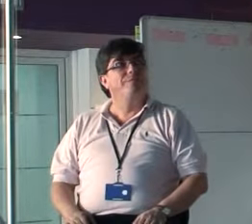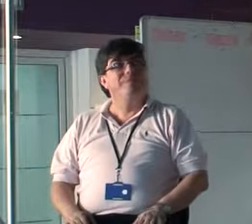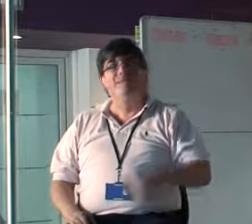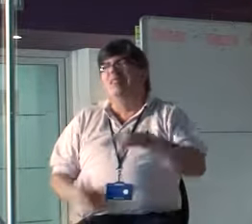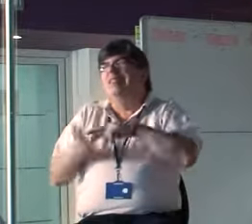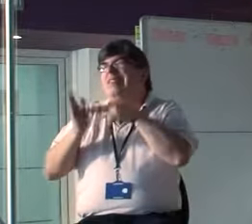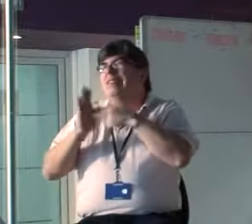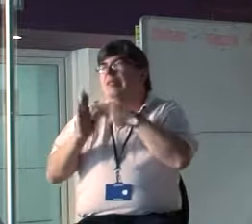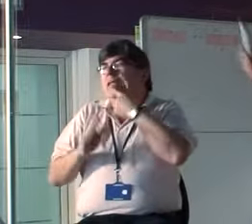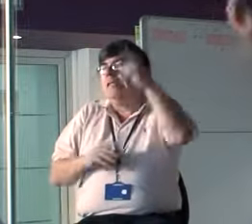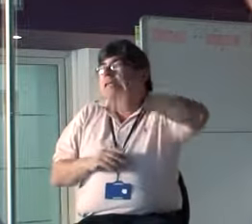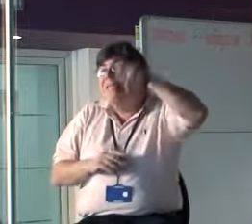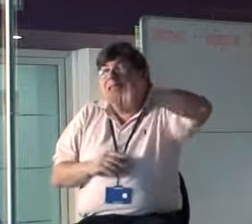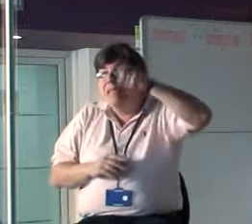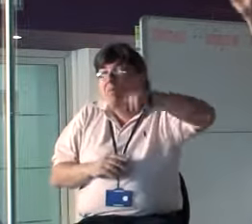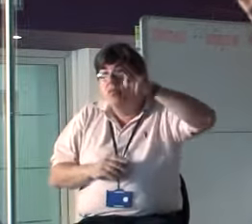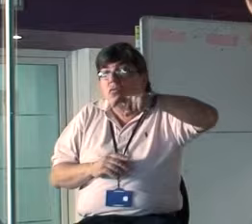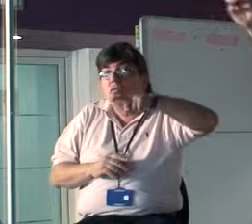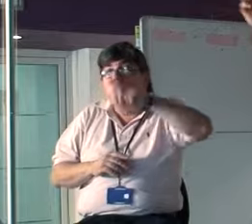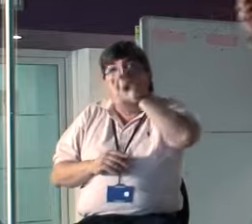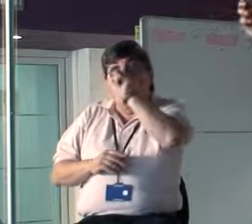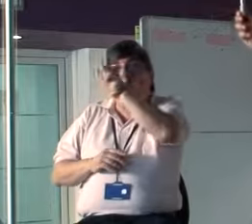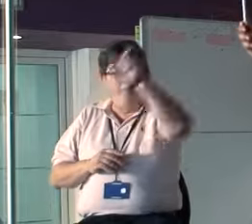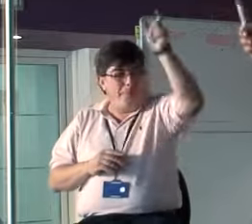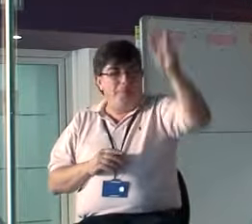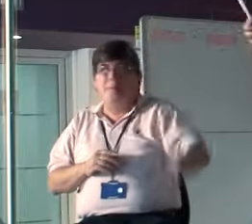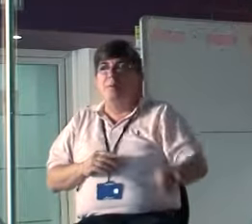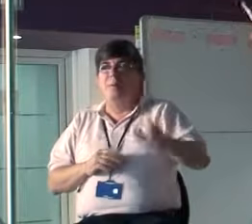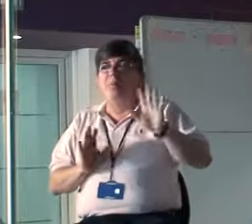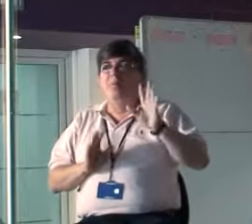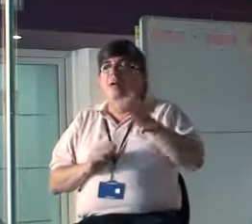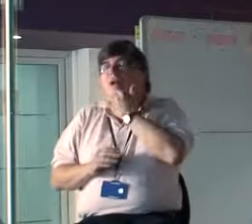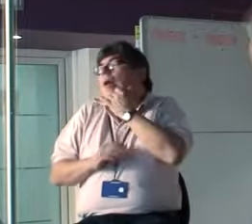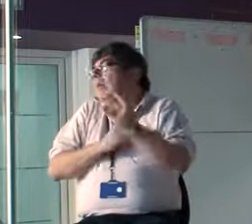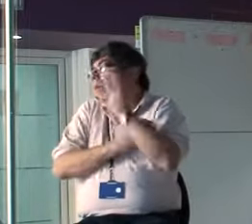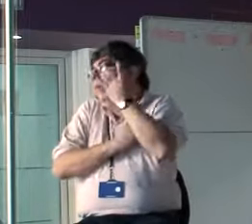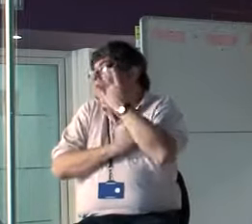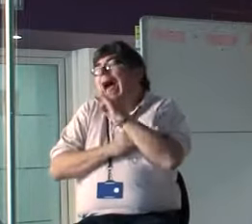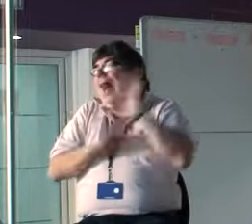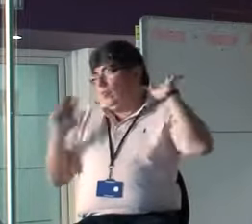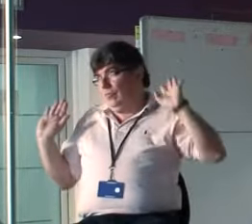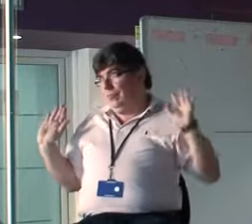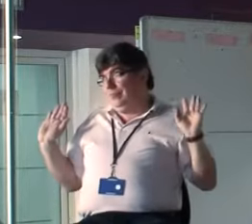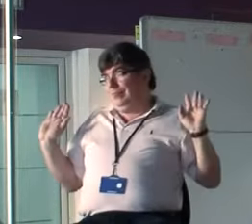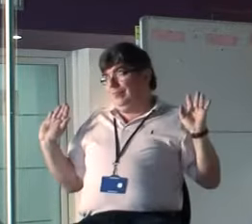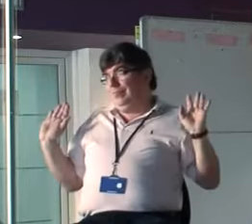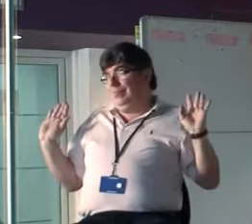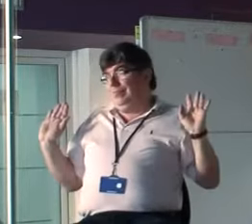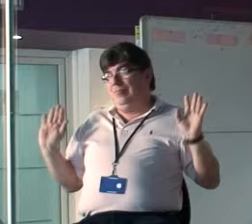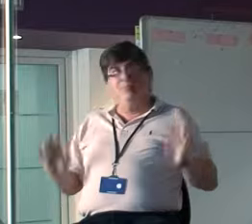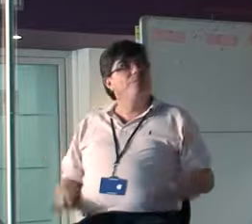Es decir, necesitamos un personaje al que le suceda algo.